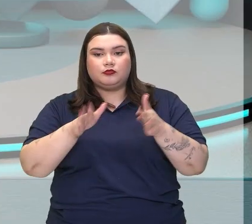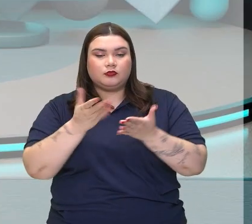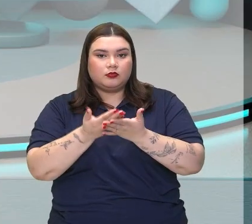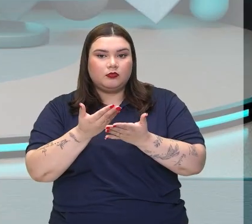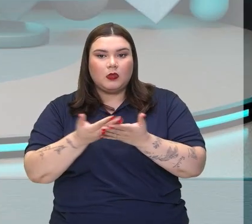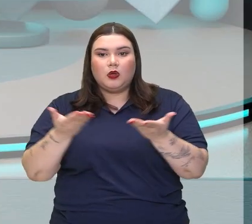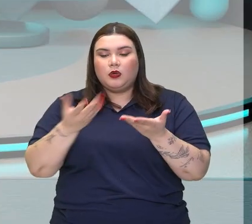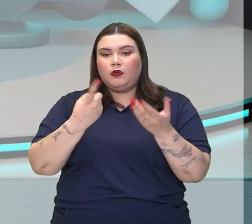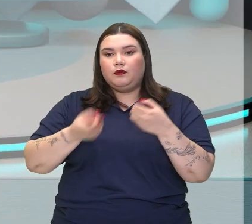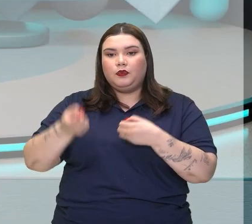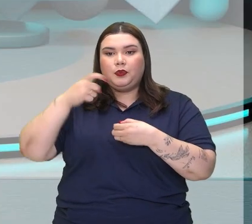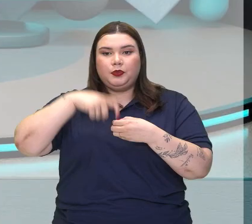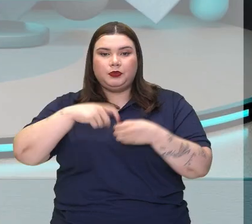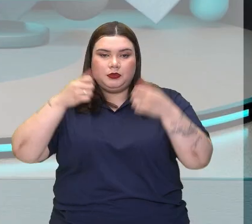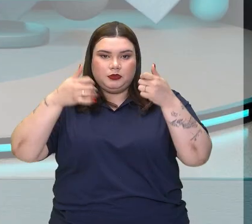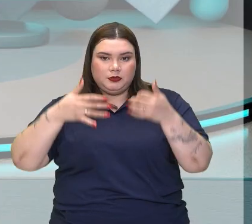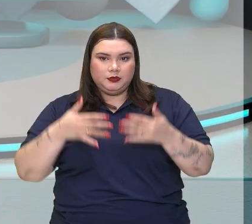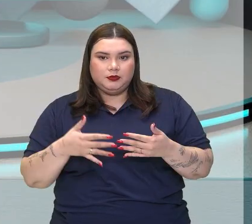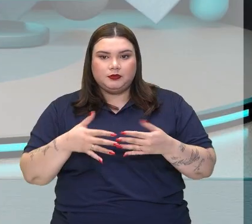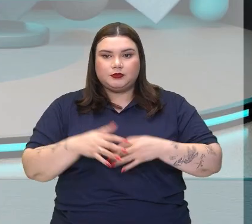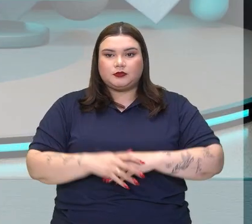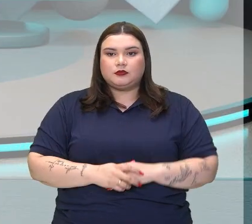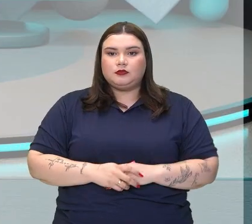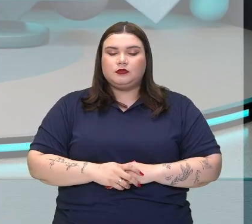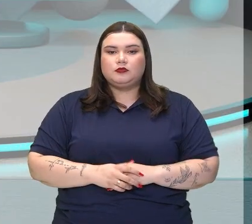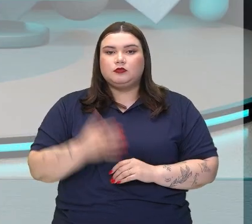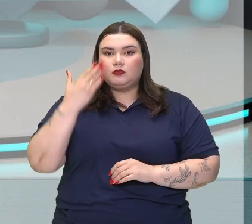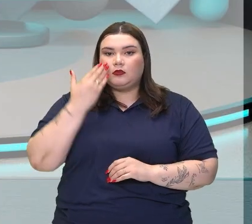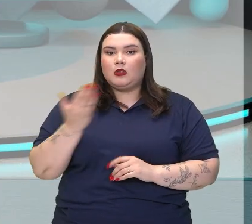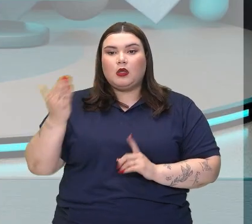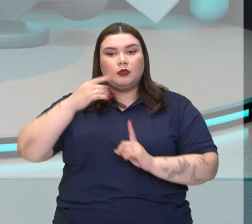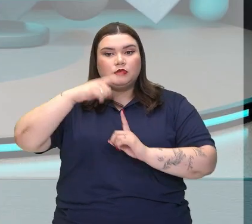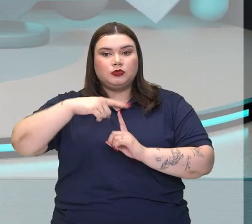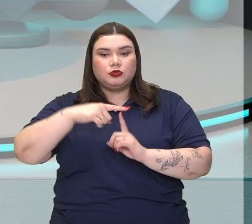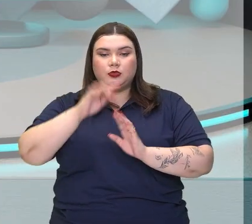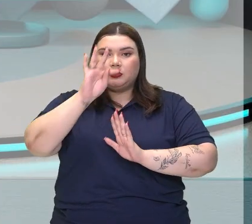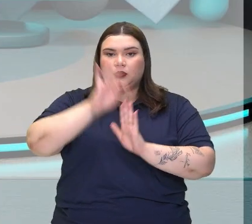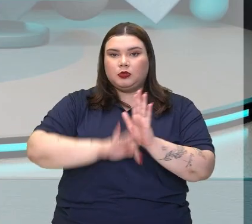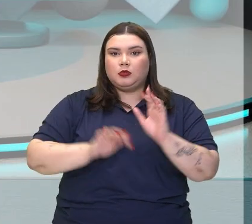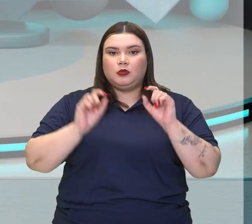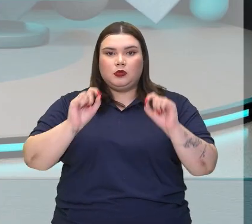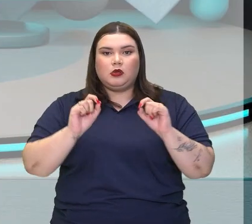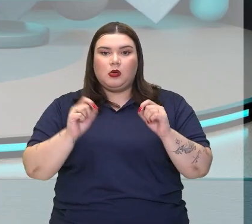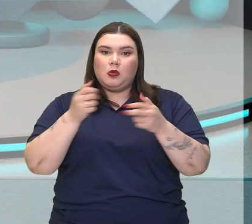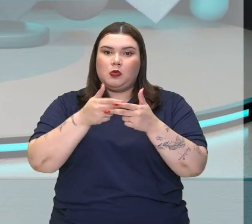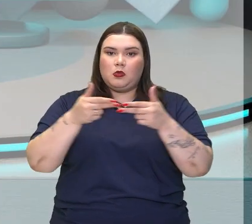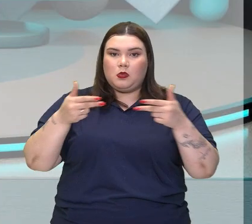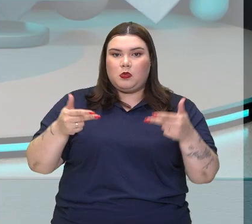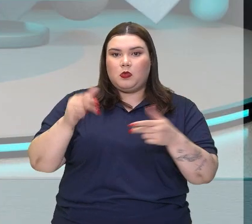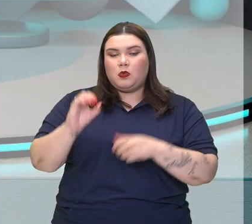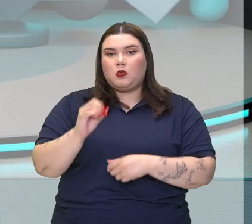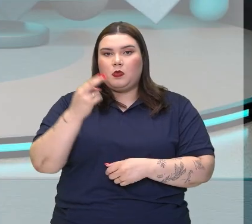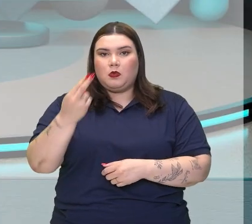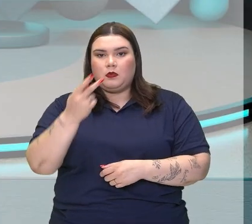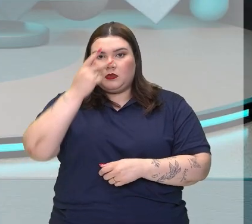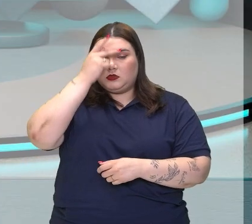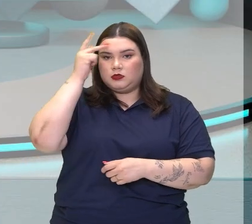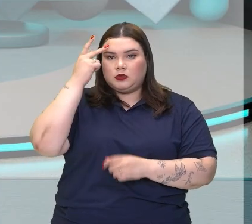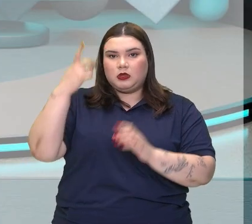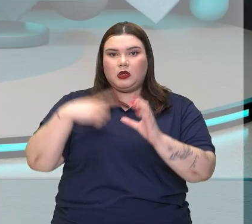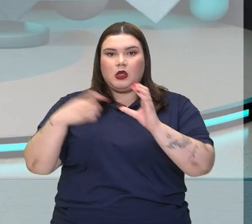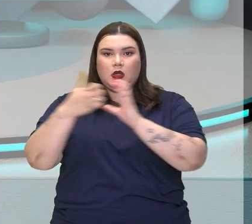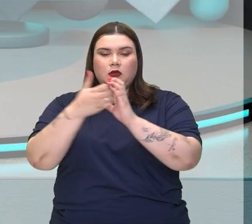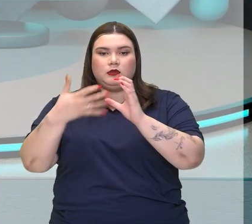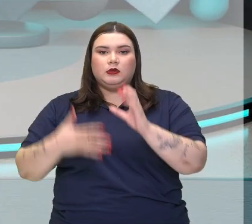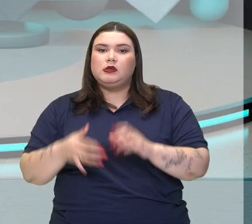gente vai recuperar esses conceitos. É o tipo textual no qual algo ou alguém é caracterizado. Então,